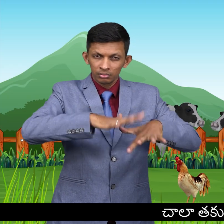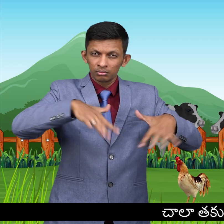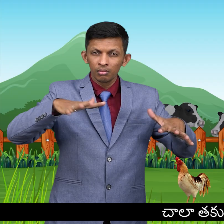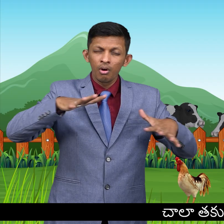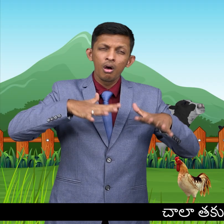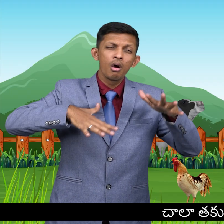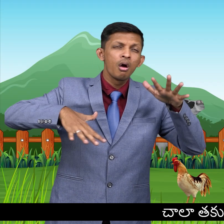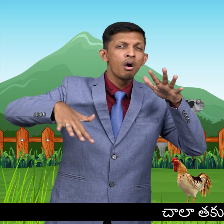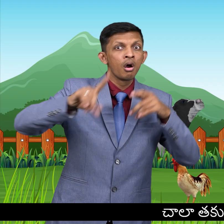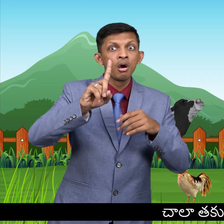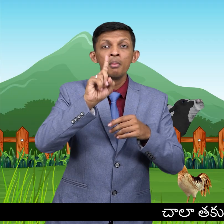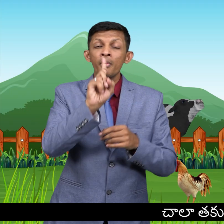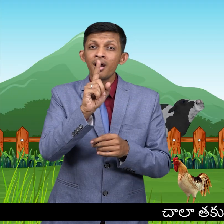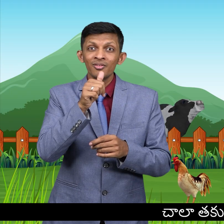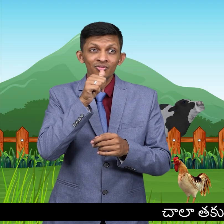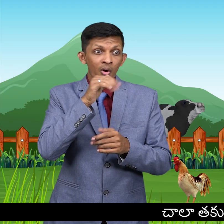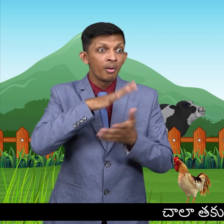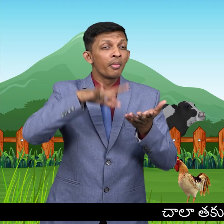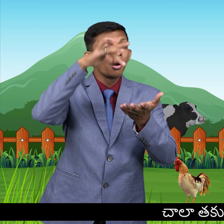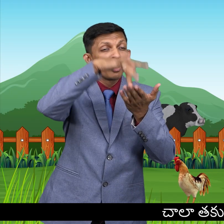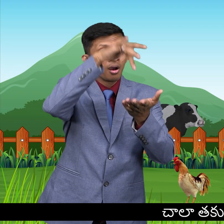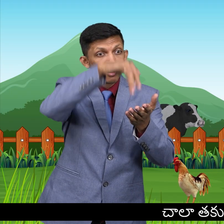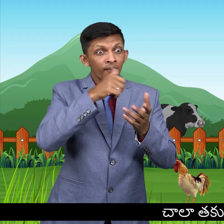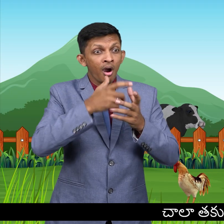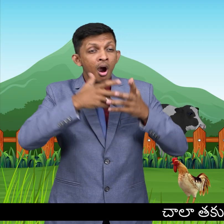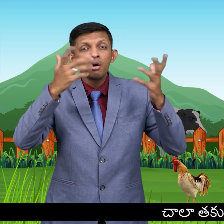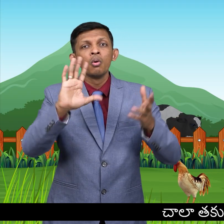చాలా తక్కువ నీటితో ఉండే ప్రదేశం.